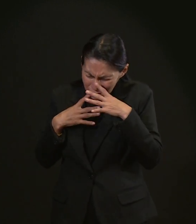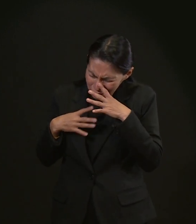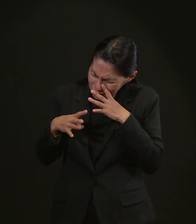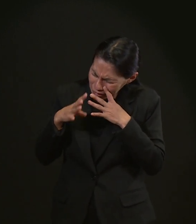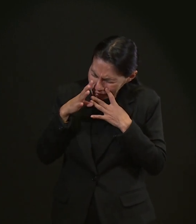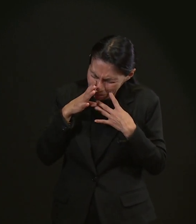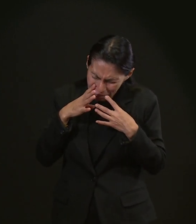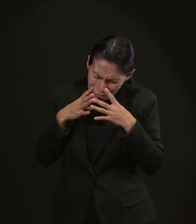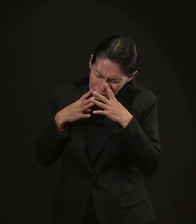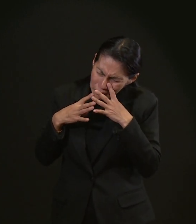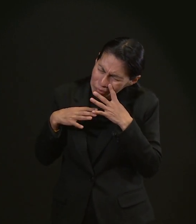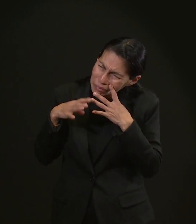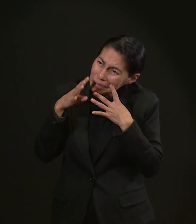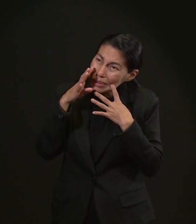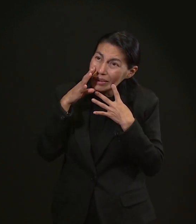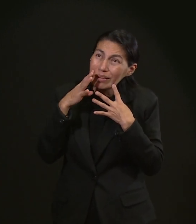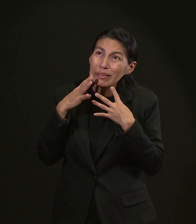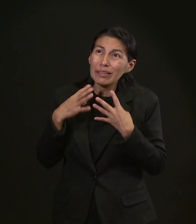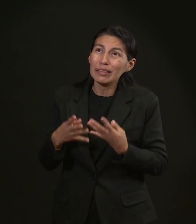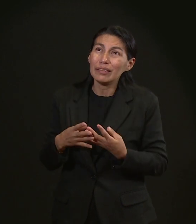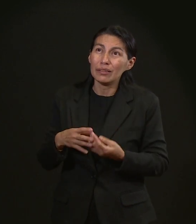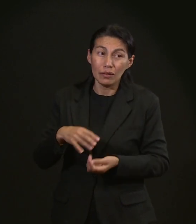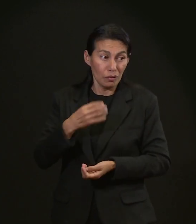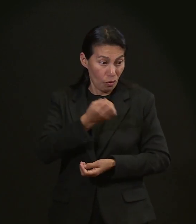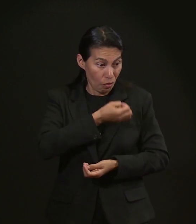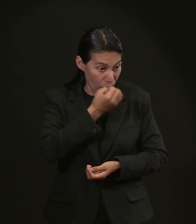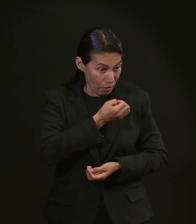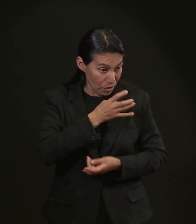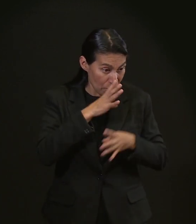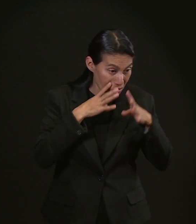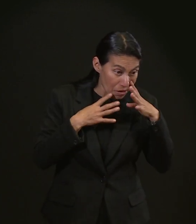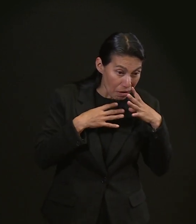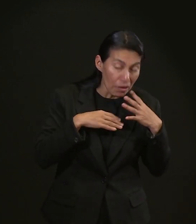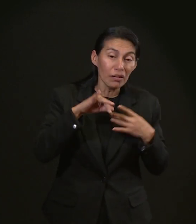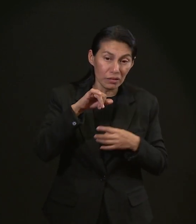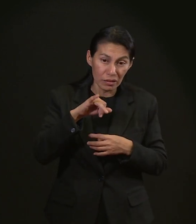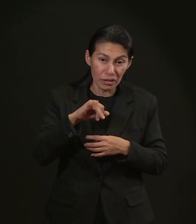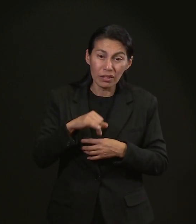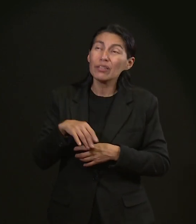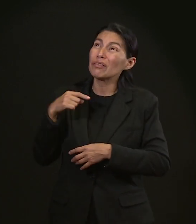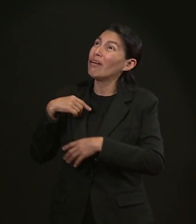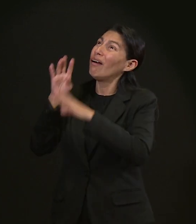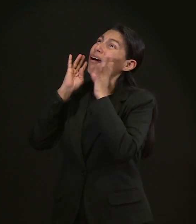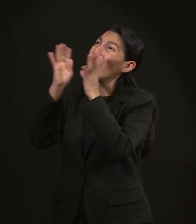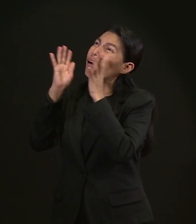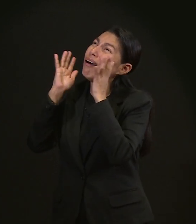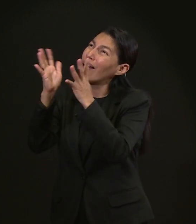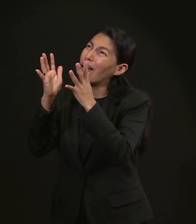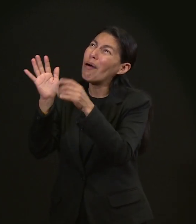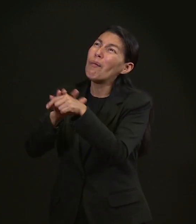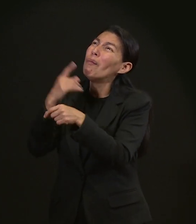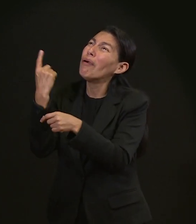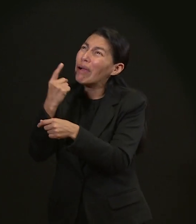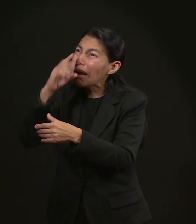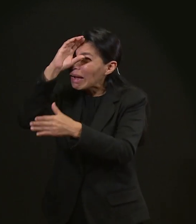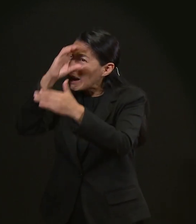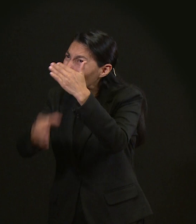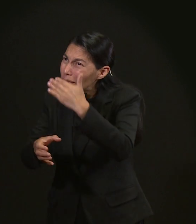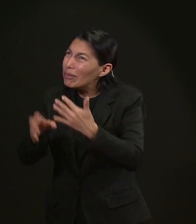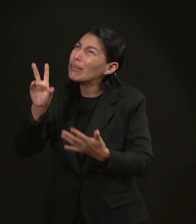lloraba o sea yo lloraba porque ahora llora y lloraba porque yo le estaba reclamando adiós